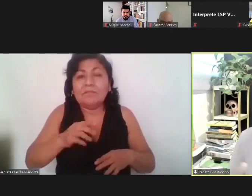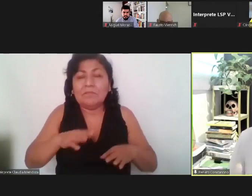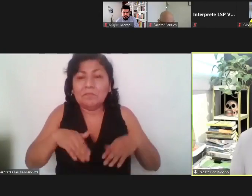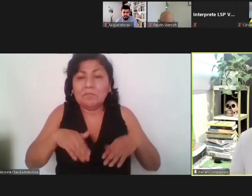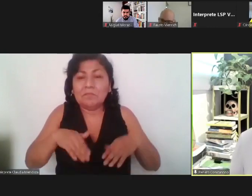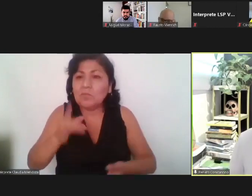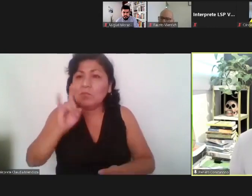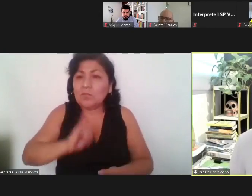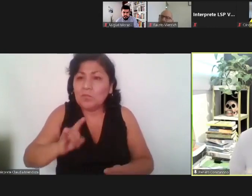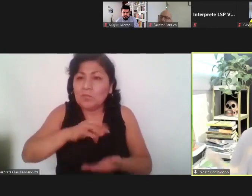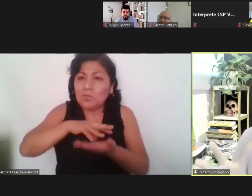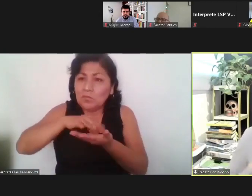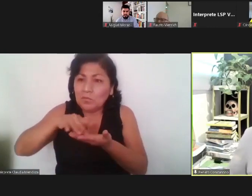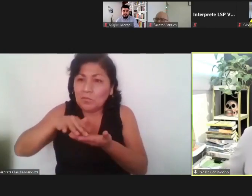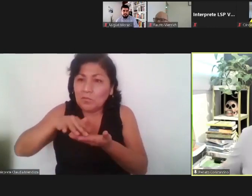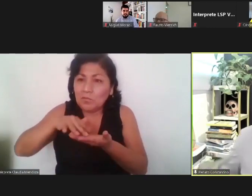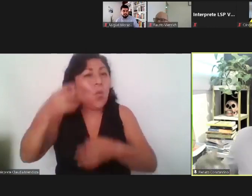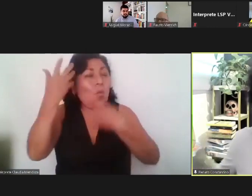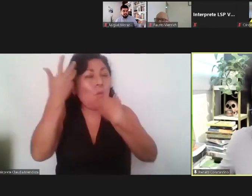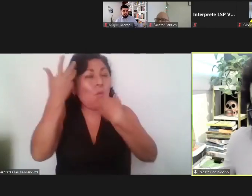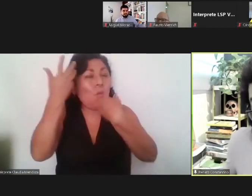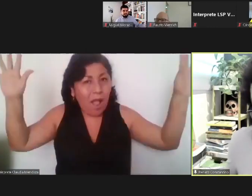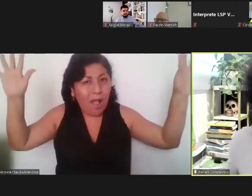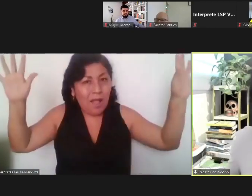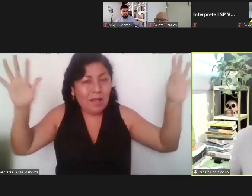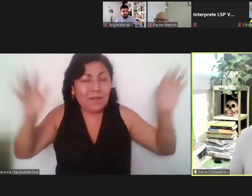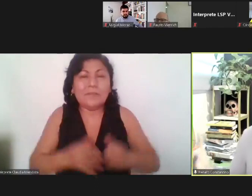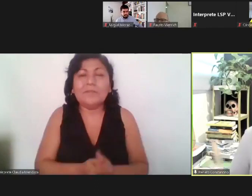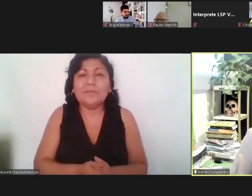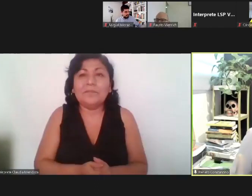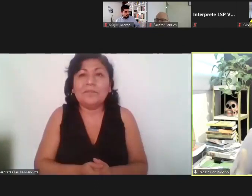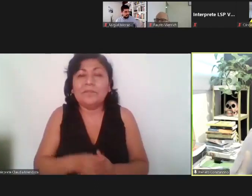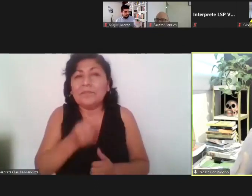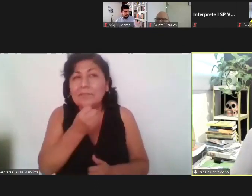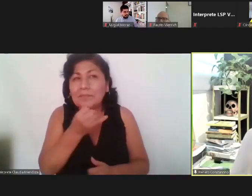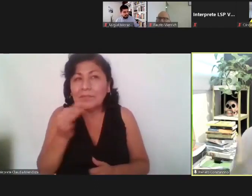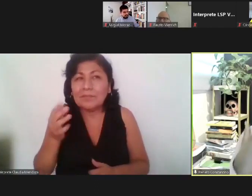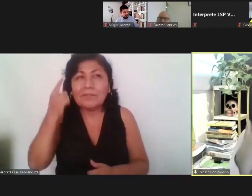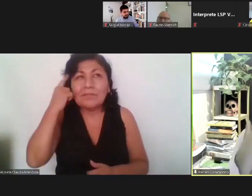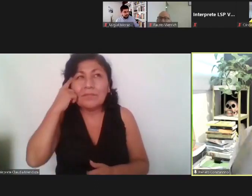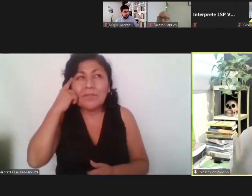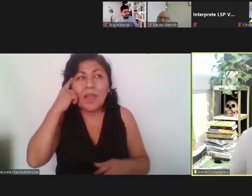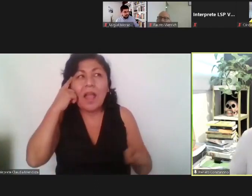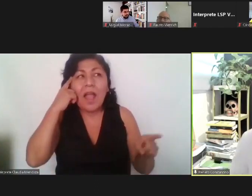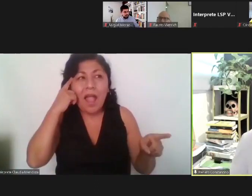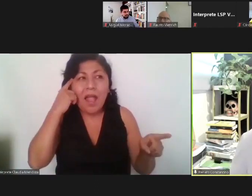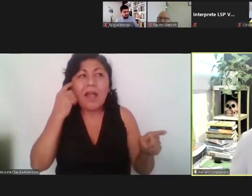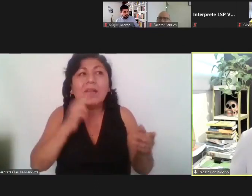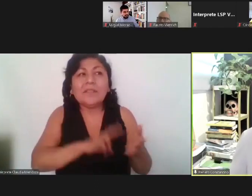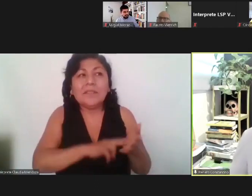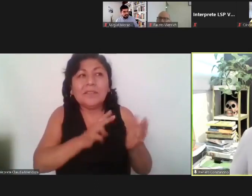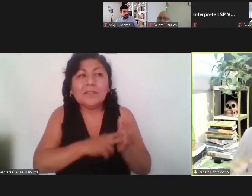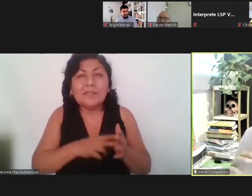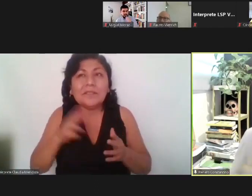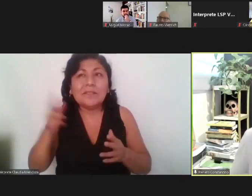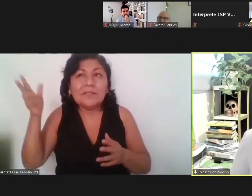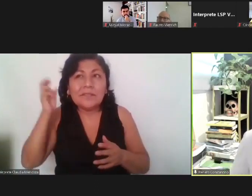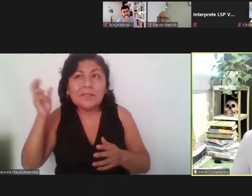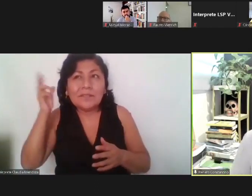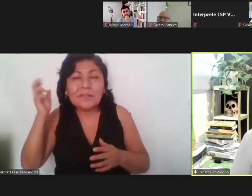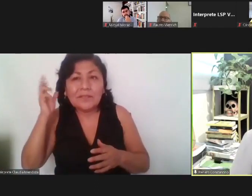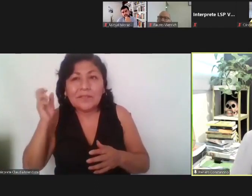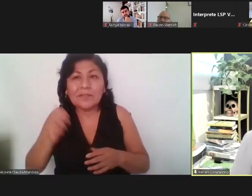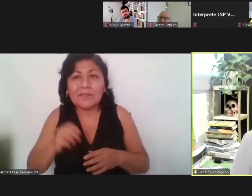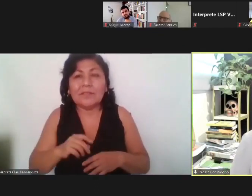se entendió, por lo general, que era audiotexto, no que era, por ejemplo, la digitalización. Por lo